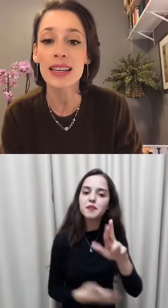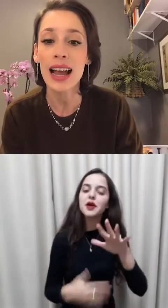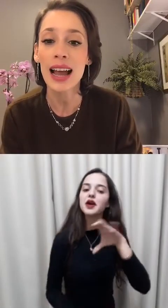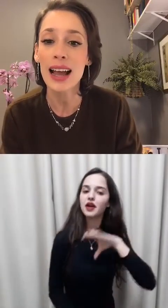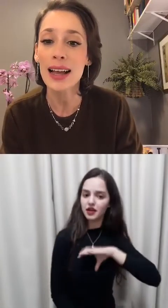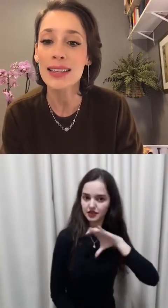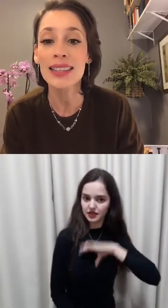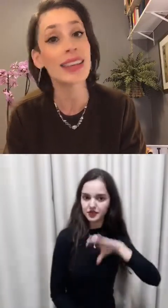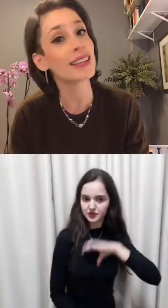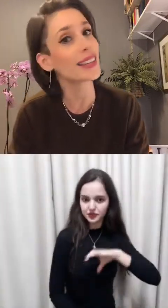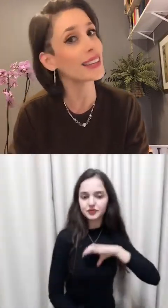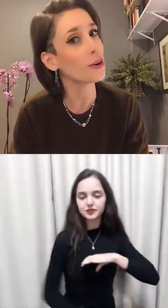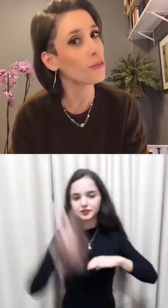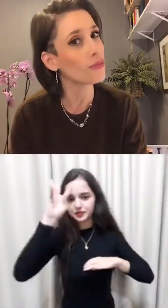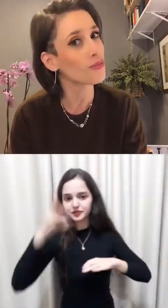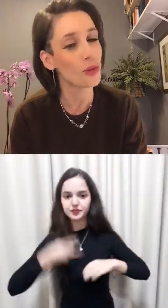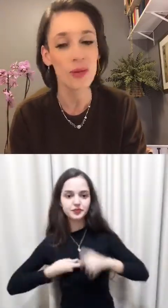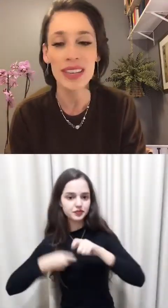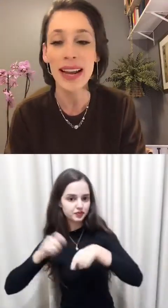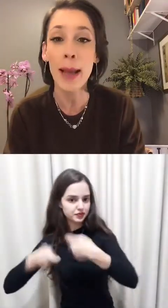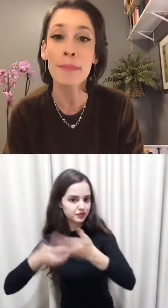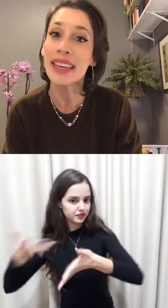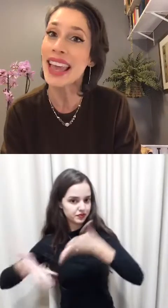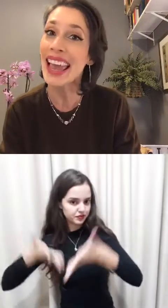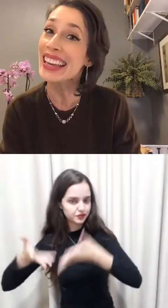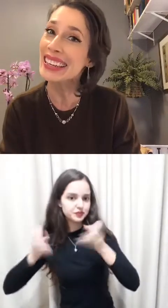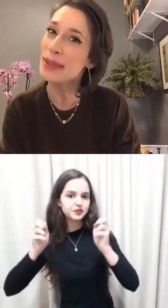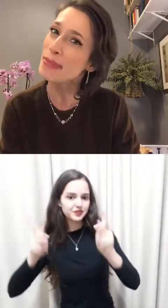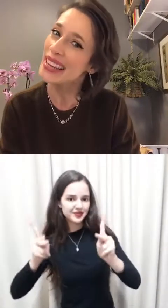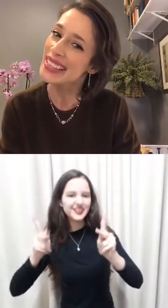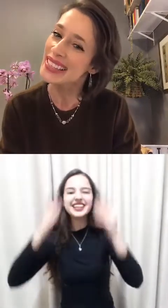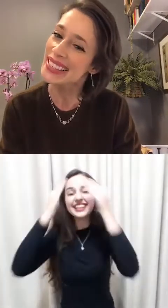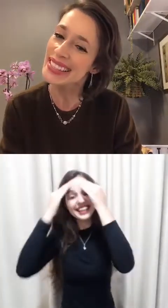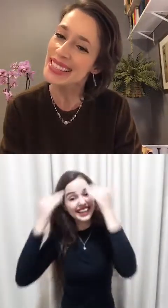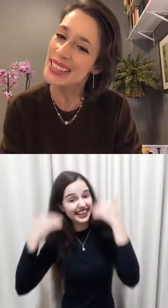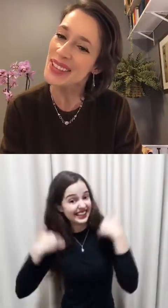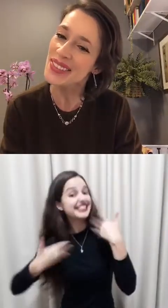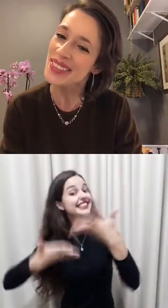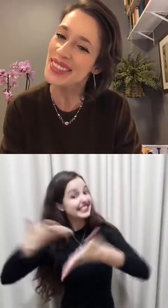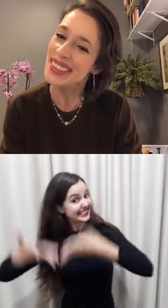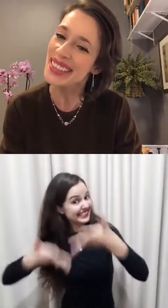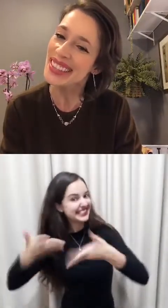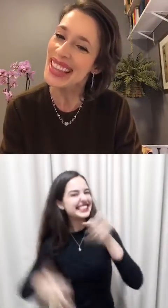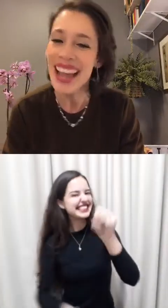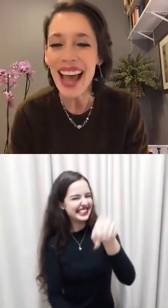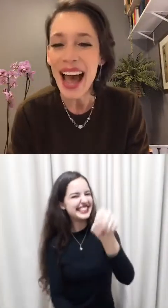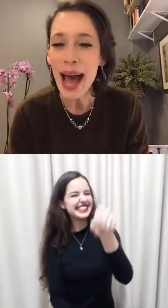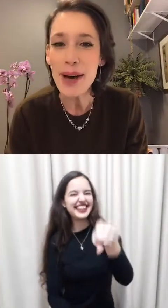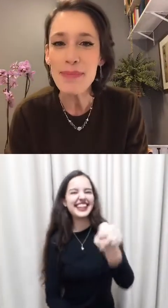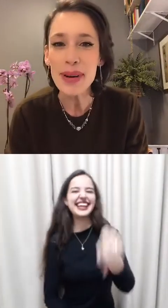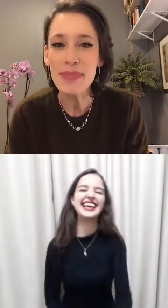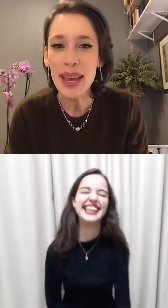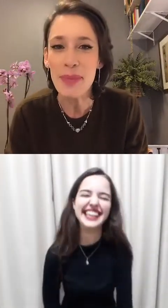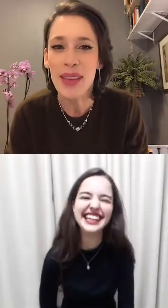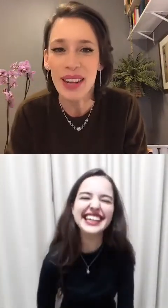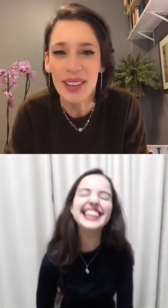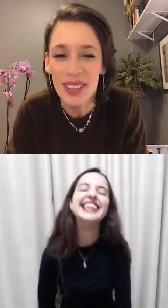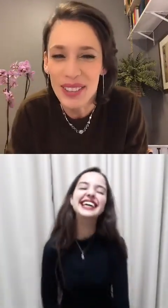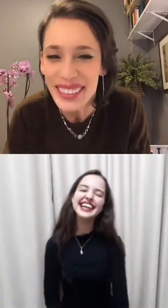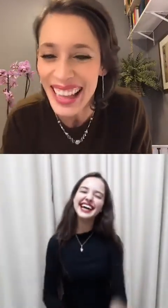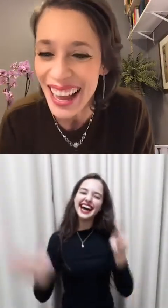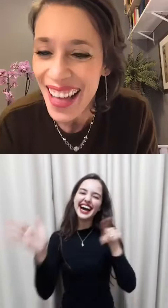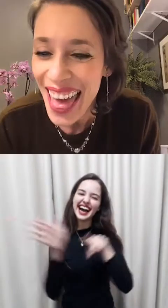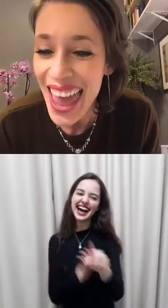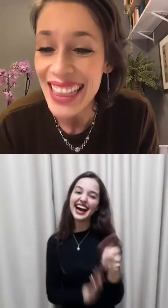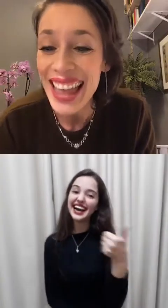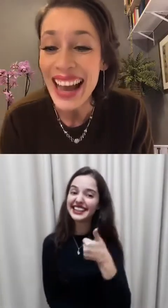fazer a sinalização. Vou ser a Gabi em Libras. A primeira